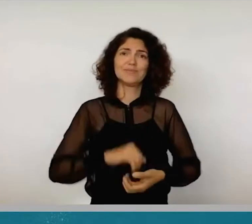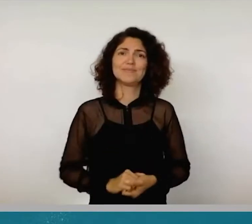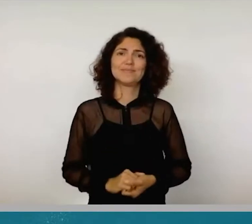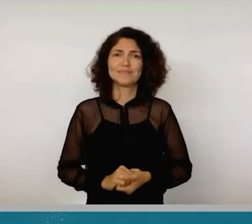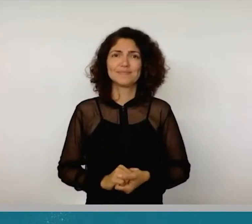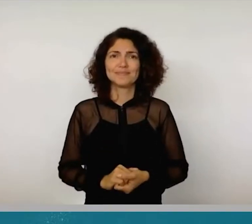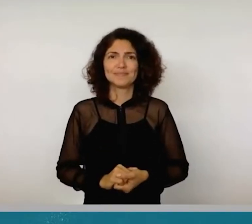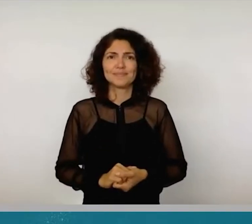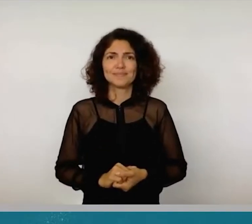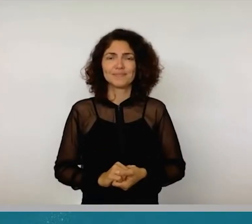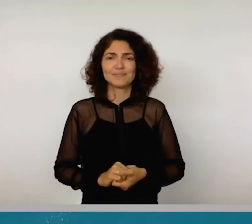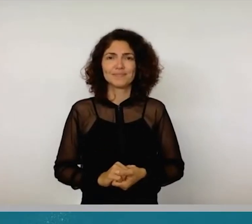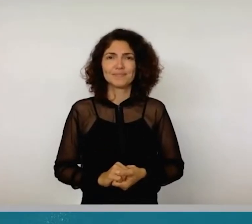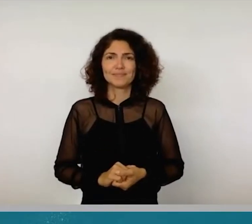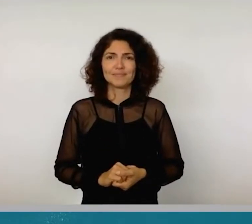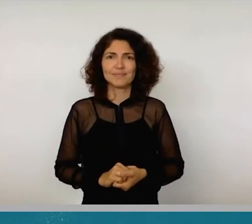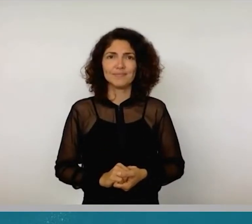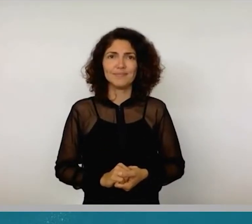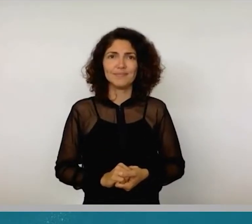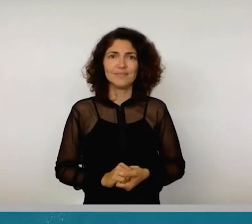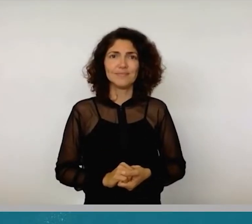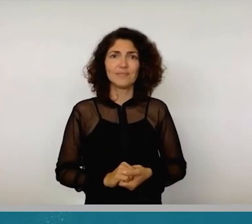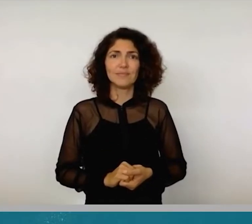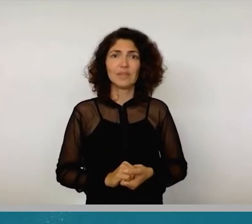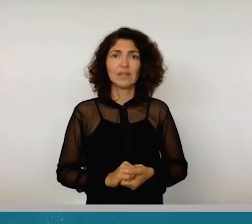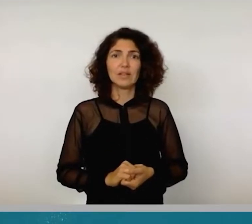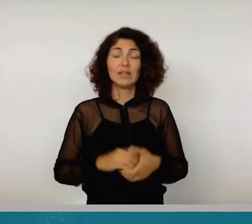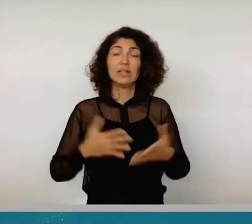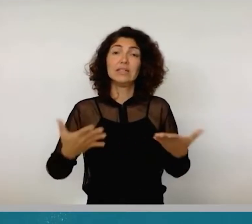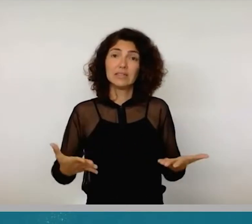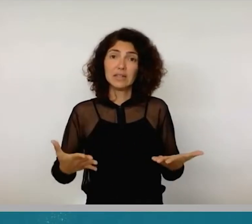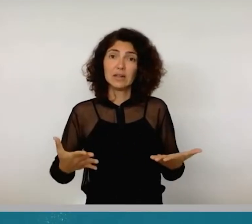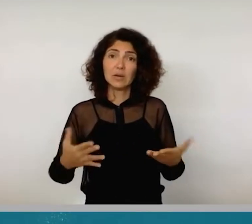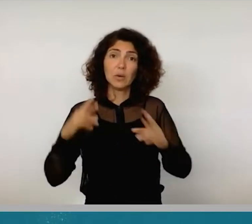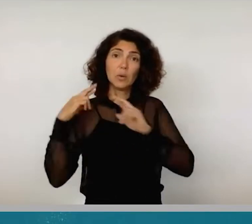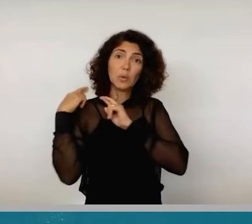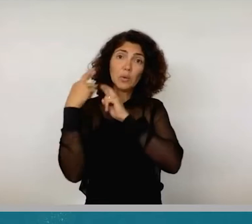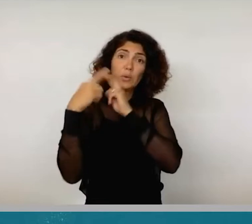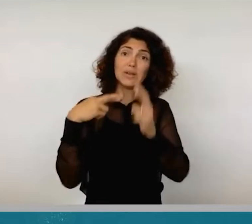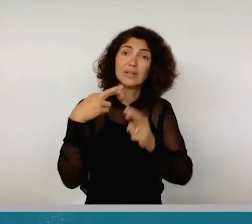o pecado, e o resultado, irmãos, é a morte. É a morte.